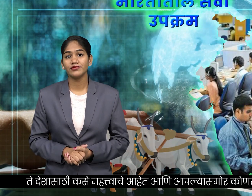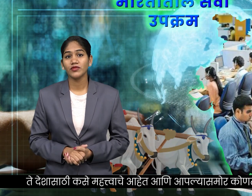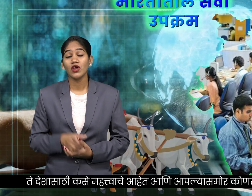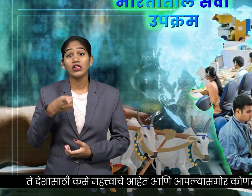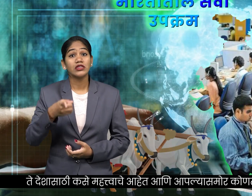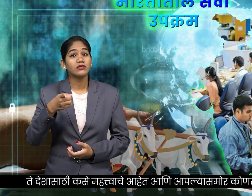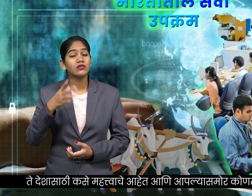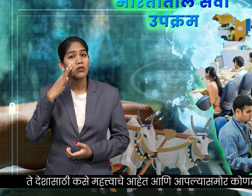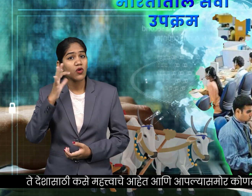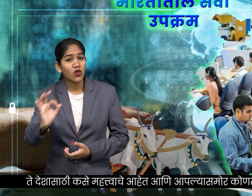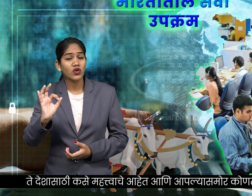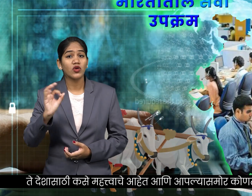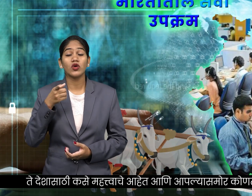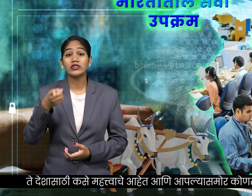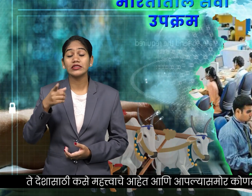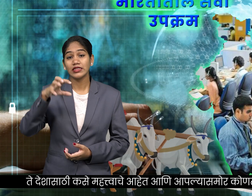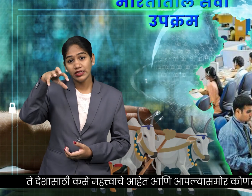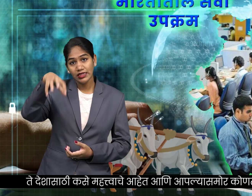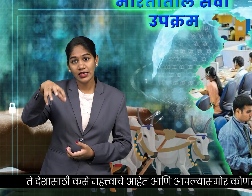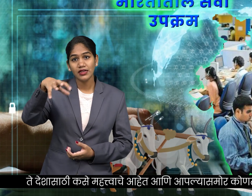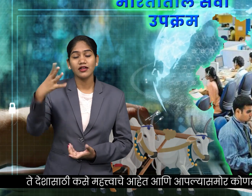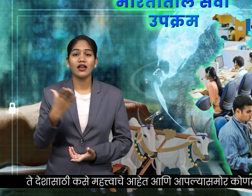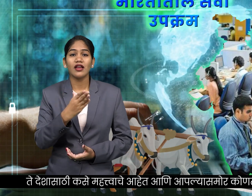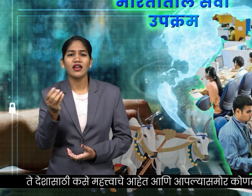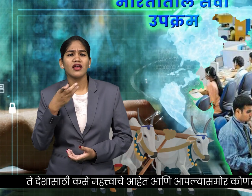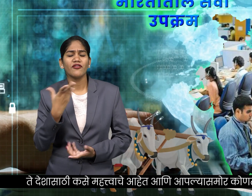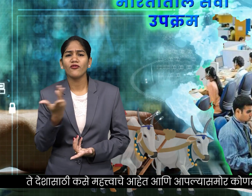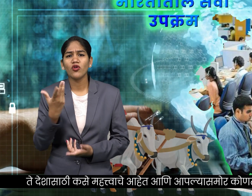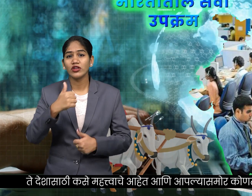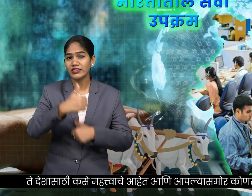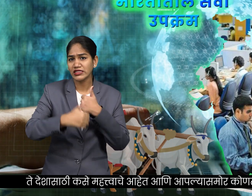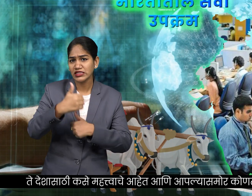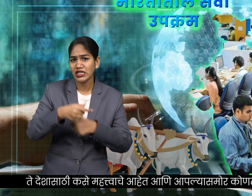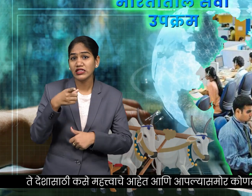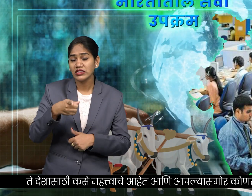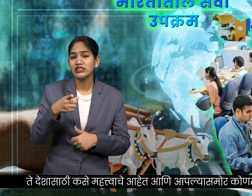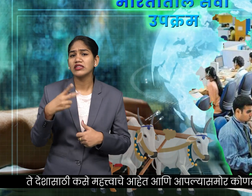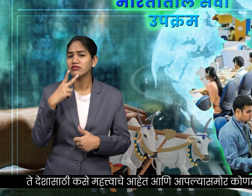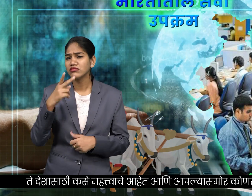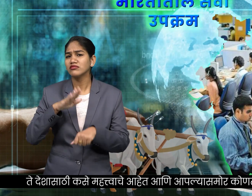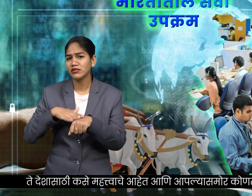ते देशासाठी कसे महत्त्वाचे आहेत आणि आपल्यासमोर कोणती आव्हाने आहेत?